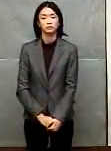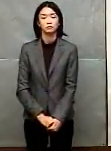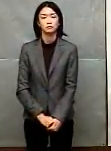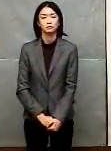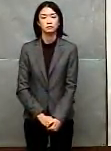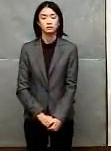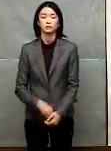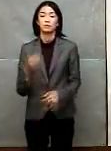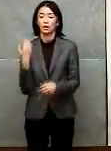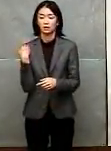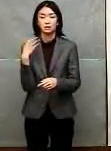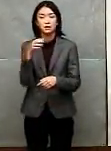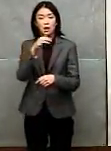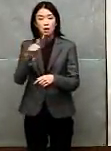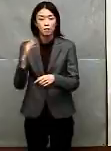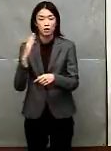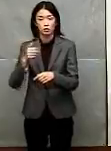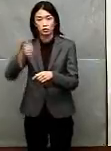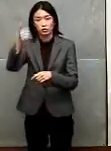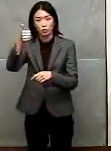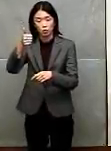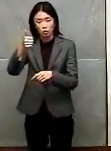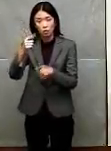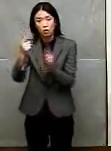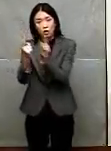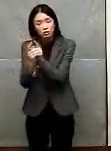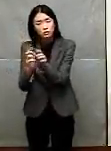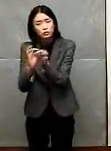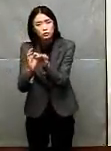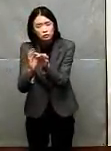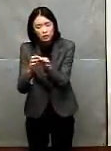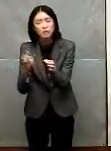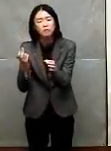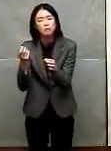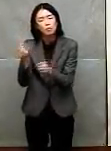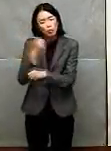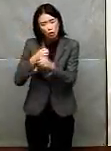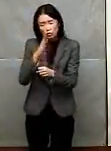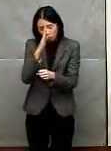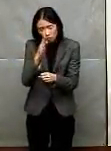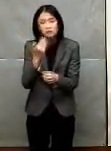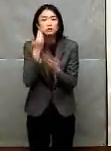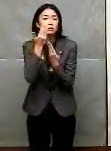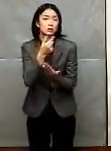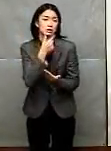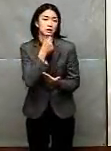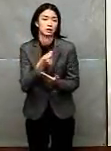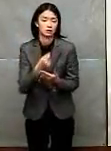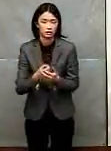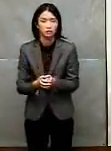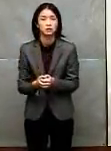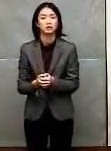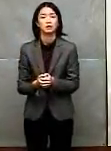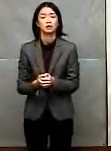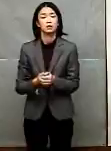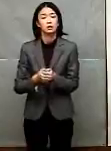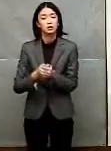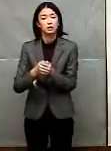先ほどの安倍首相との会談の話ちょっと戻ってしまうんですけれども、 はい、 急な話だったというふ